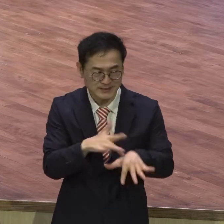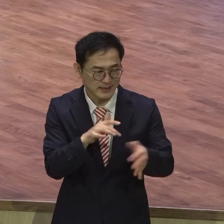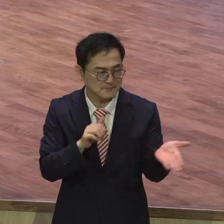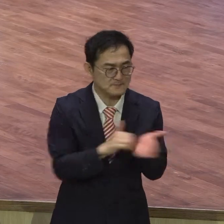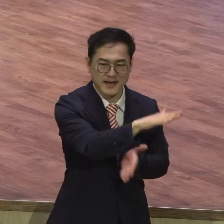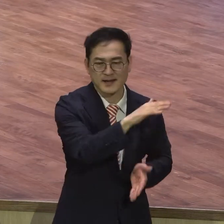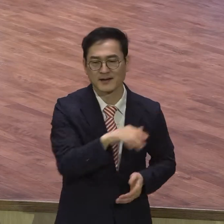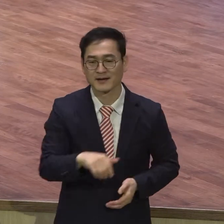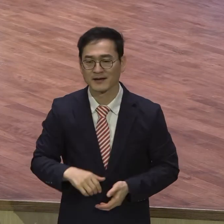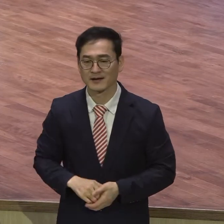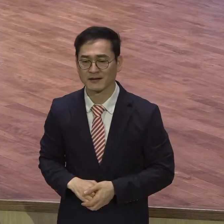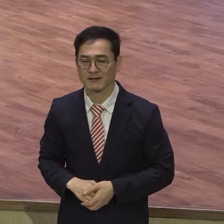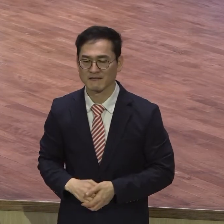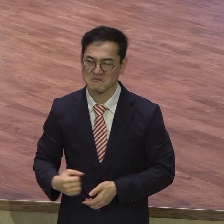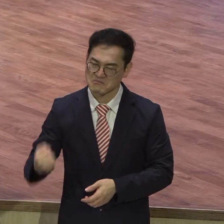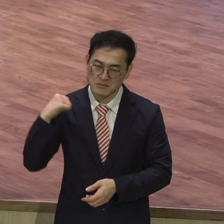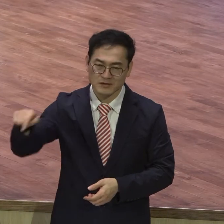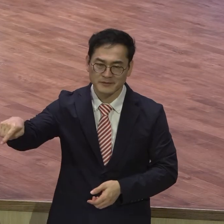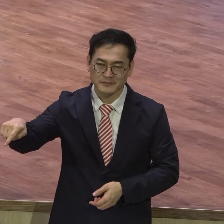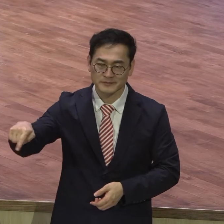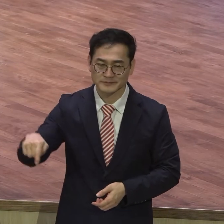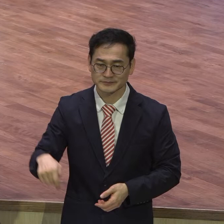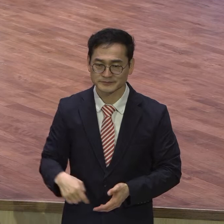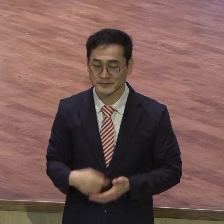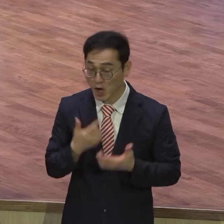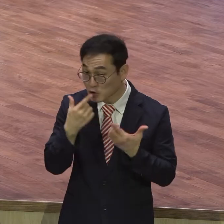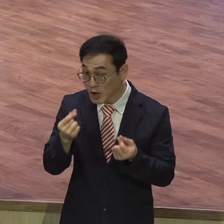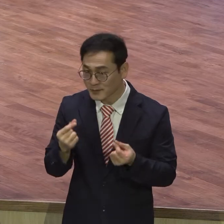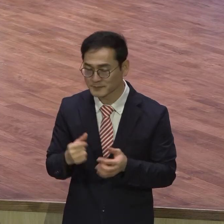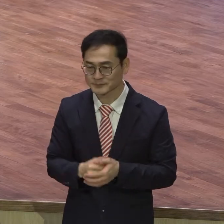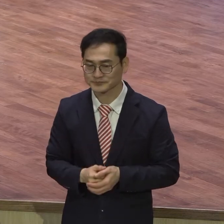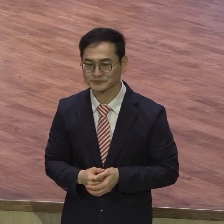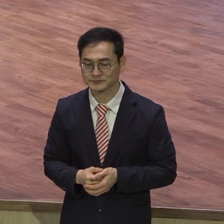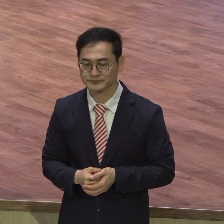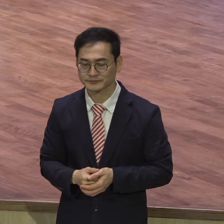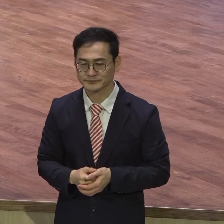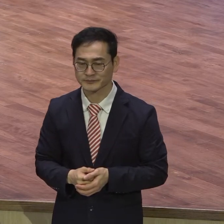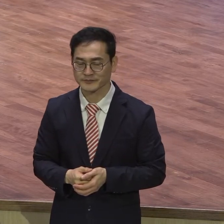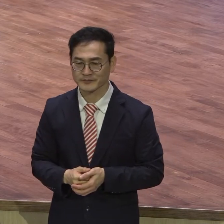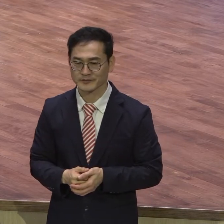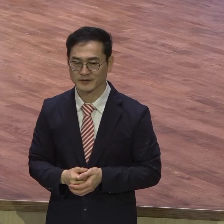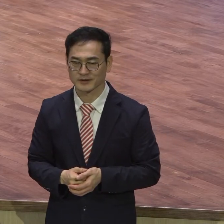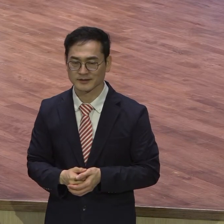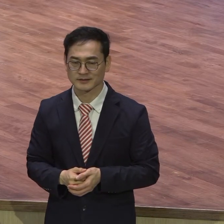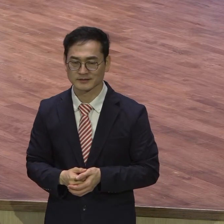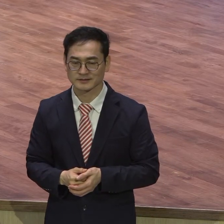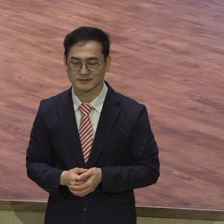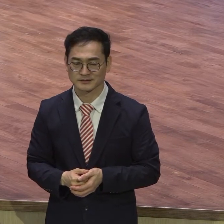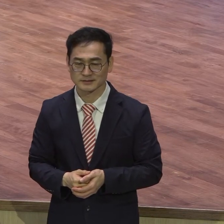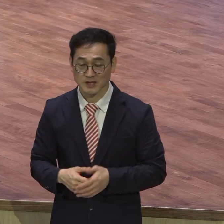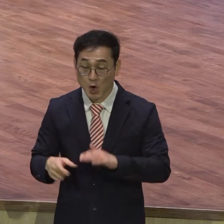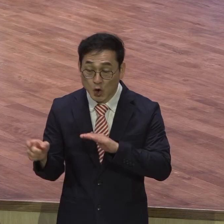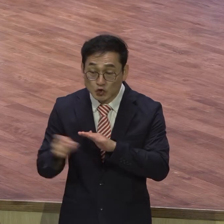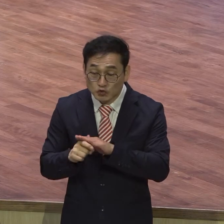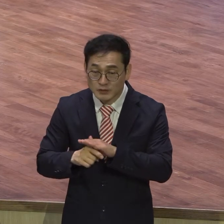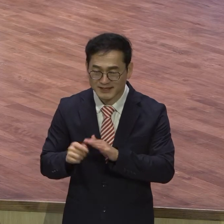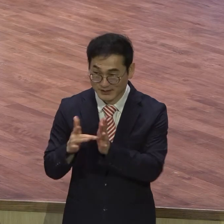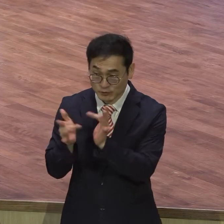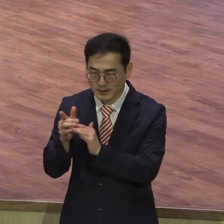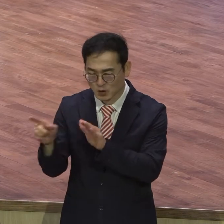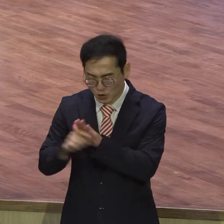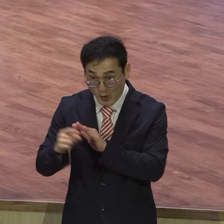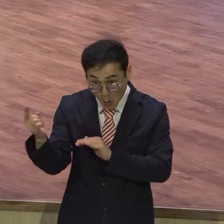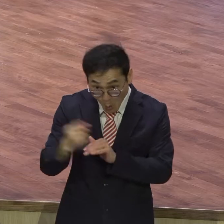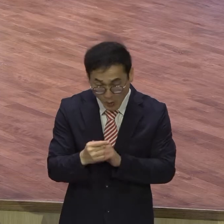말이에요 요한복음 10장 10절에 보면 예수님께서 도둑이 오는 것은 도둑질하고 죽이고 멸망하신 것 뿐이오라고 말씀했어요